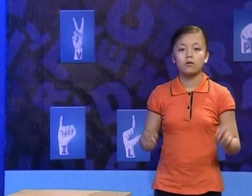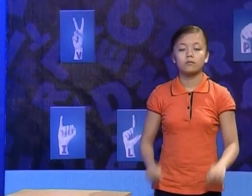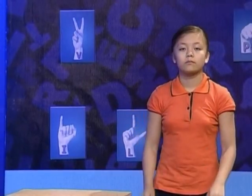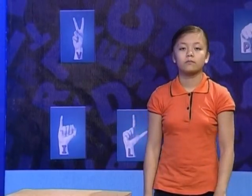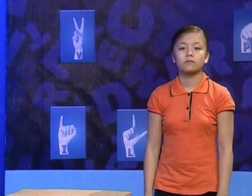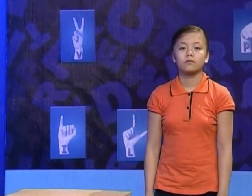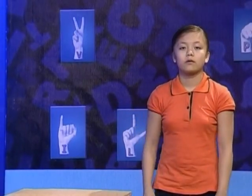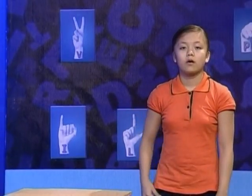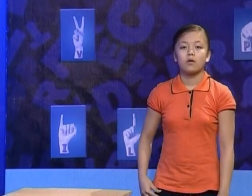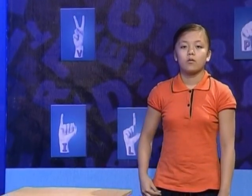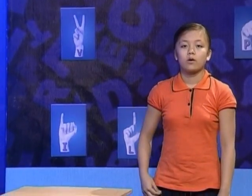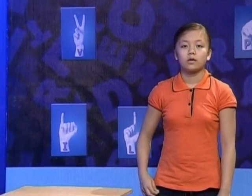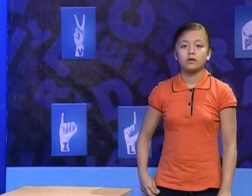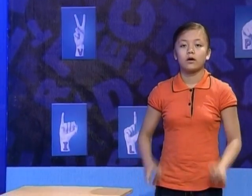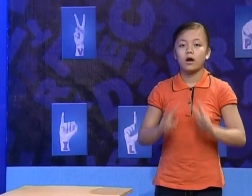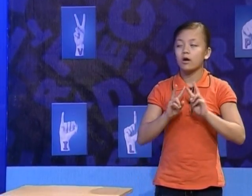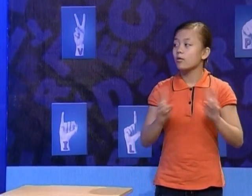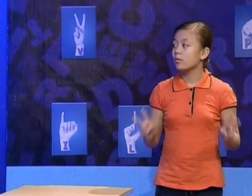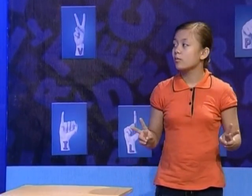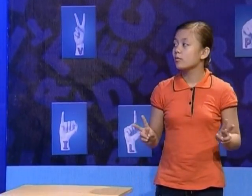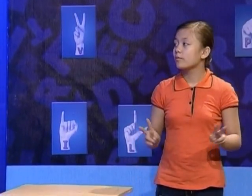Đây là ký hiệu quần Âu đấy các em ạ.